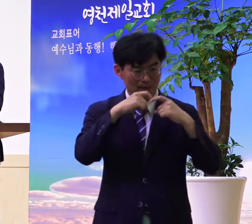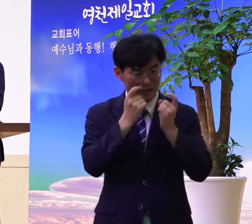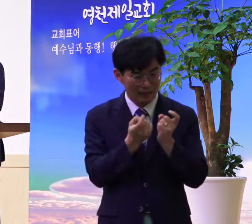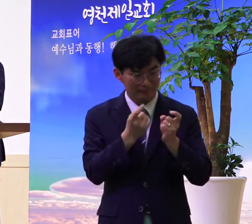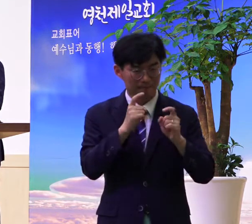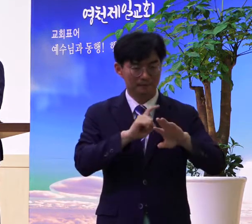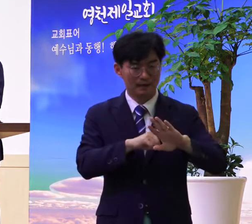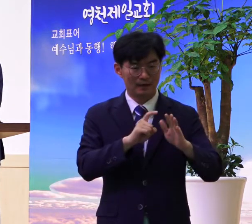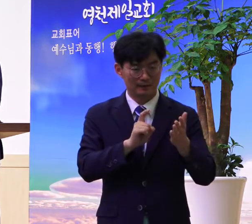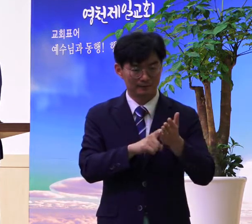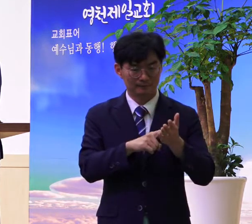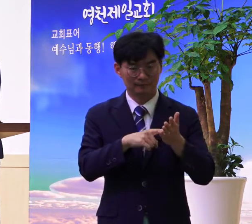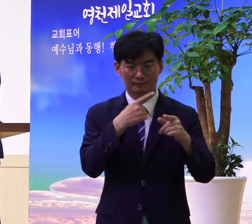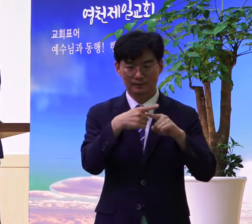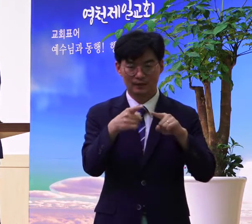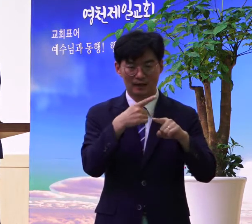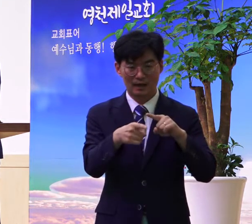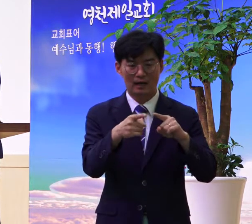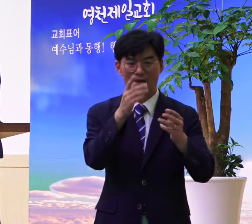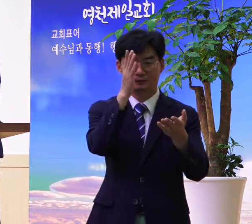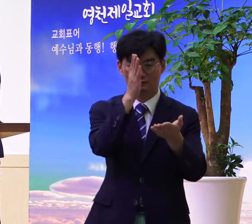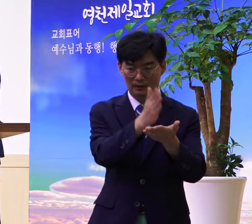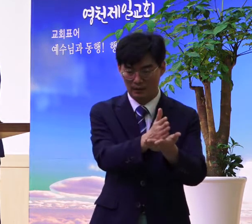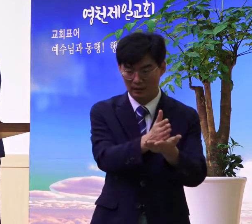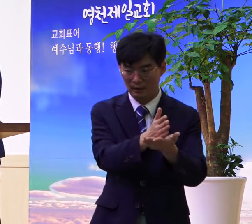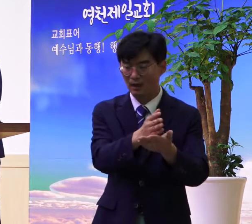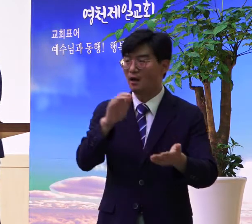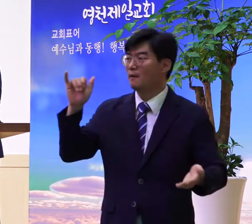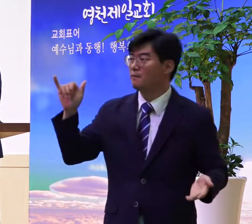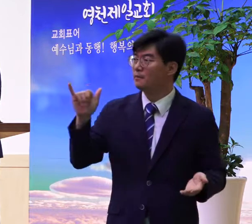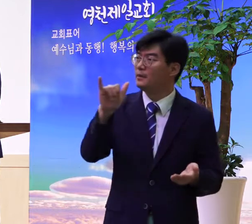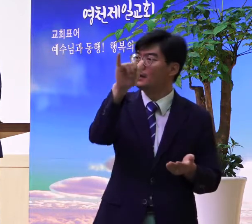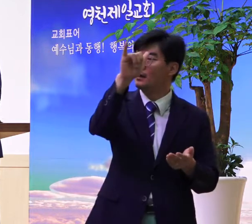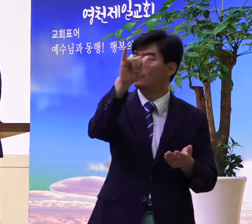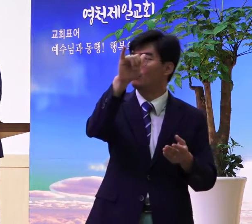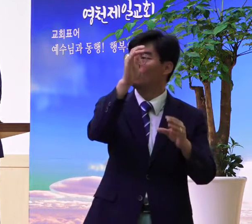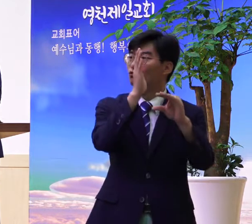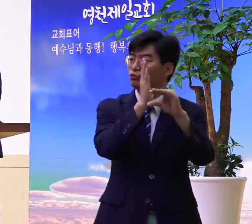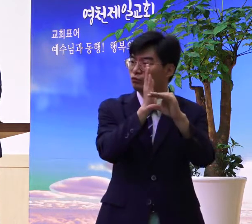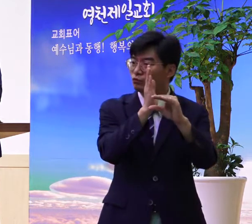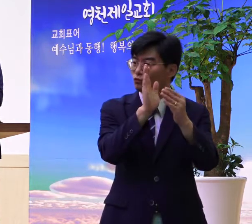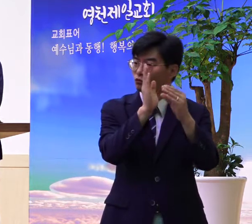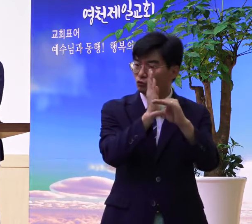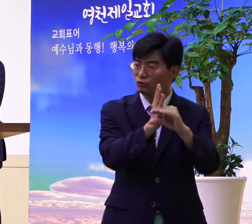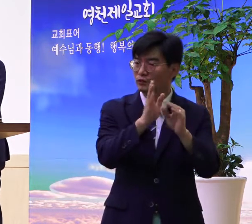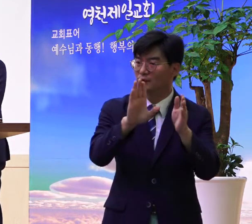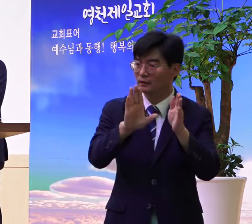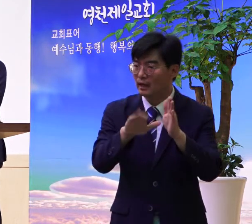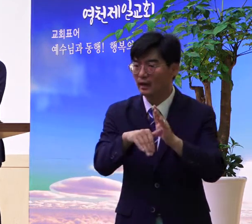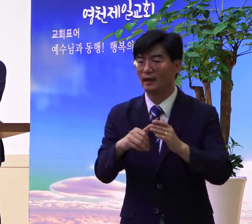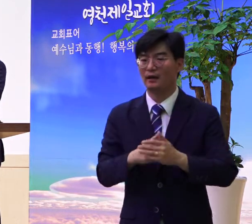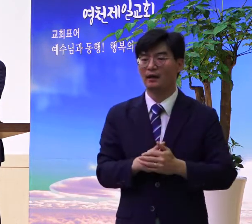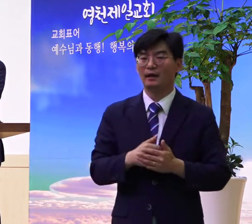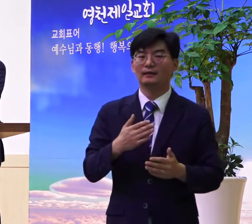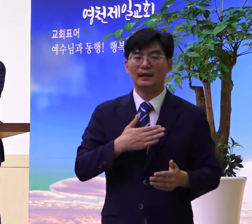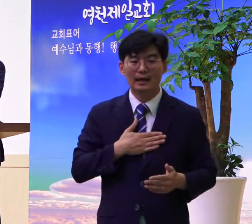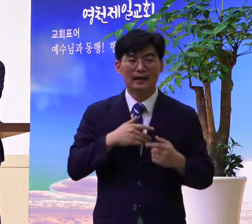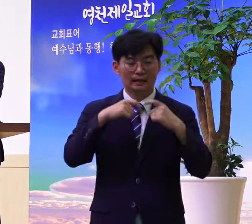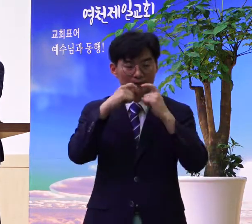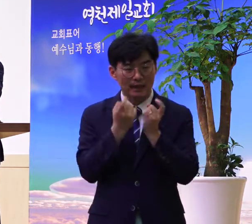그런 것을 절대 믿지 않도록 가르칩니다. 공중으로 비행기를 운항해서 올라가면